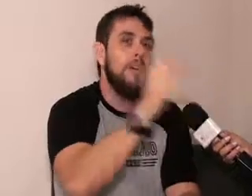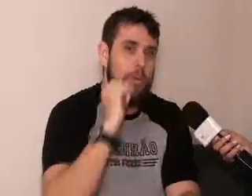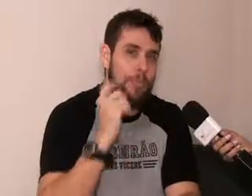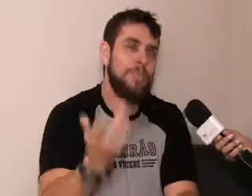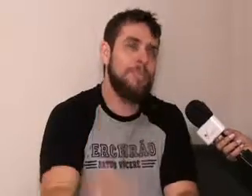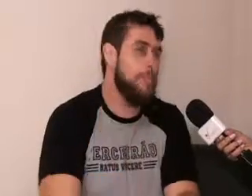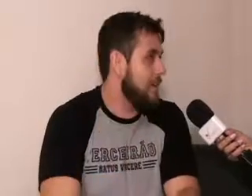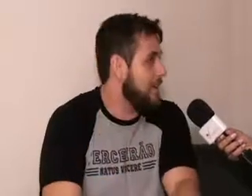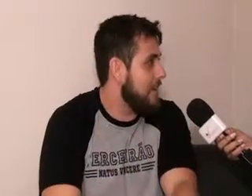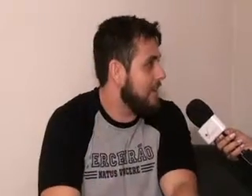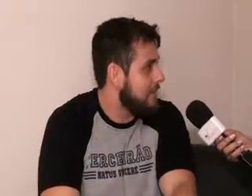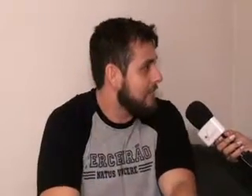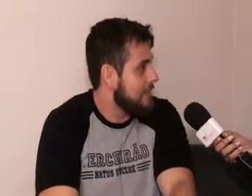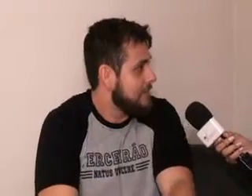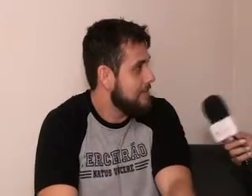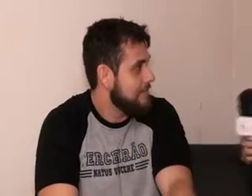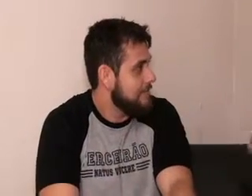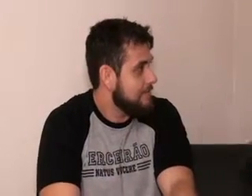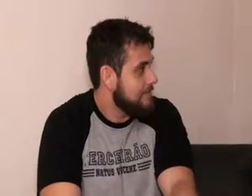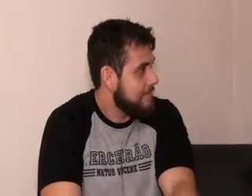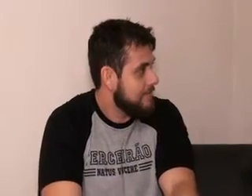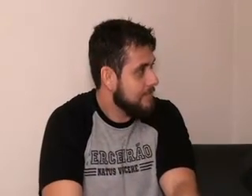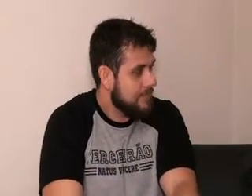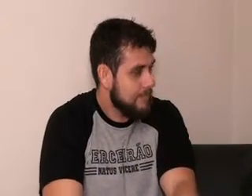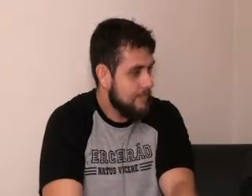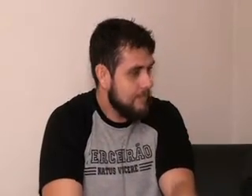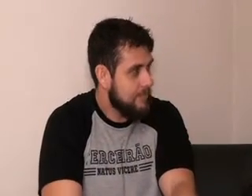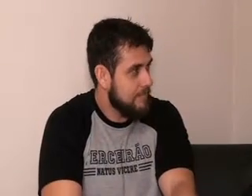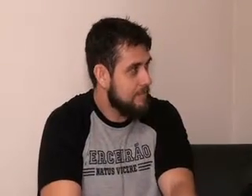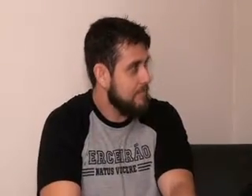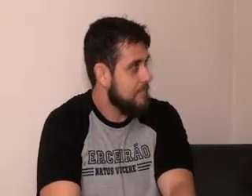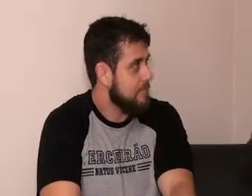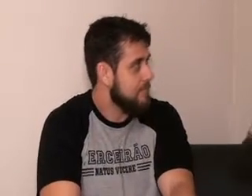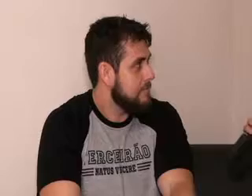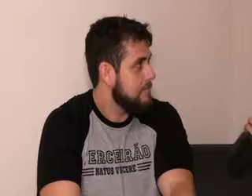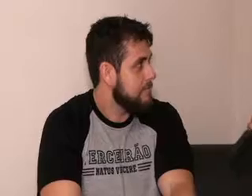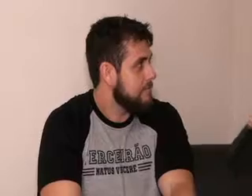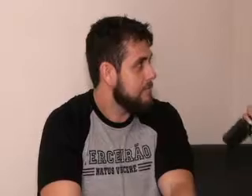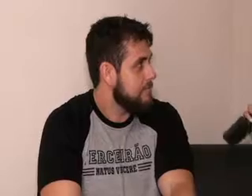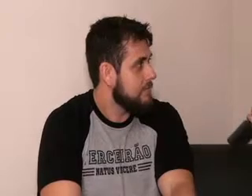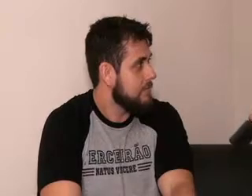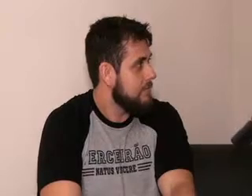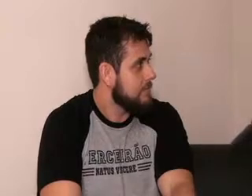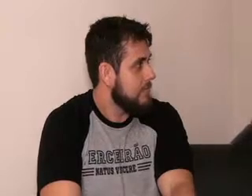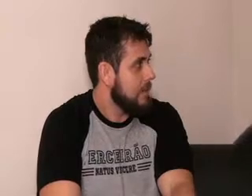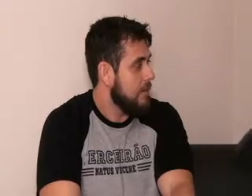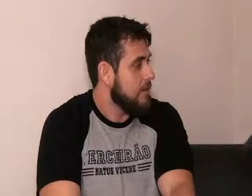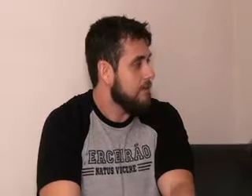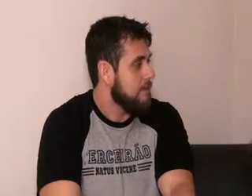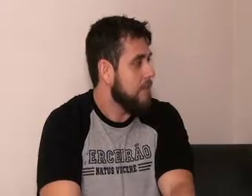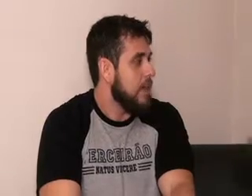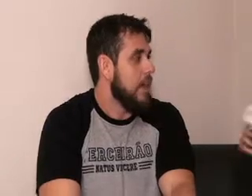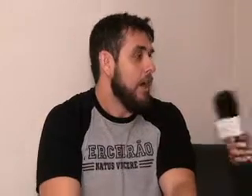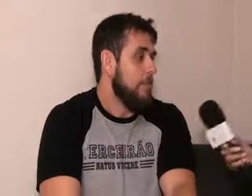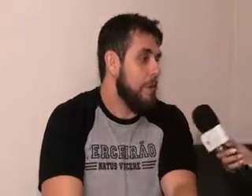eu preciso saber quem que é. Bem, eu tenho curiosidade em saber qual seria o critério para um surdo me dar um sinal. Qual seria o meu sinal?